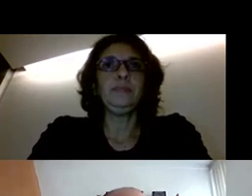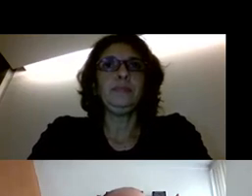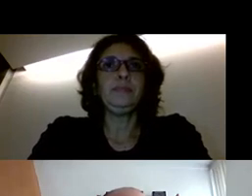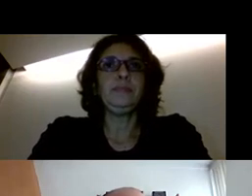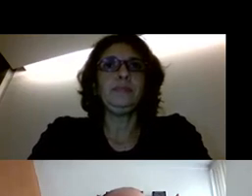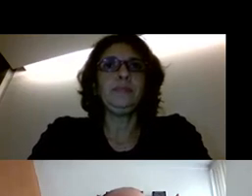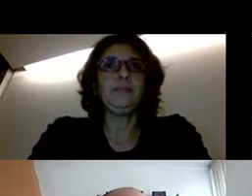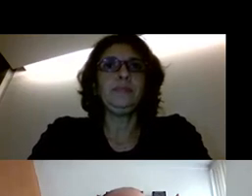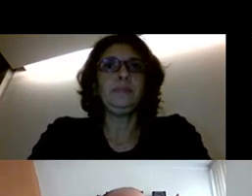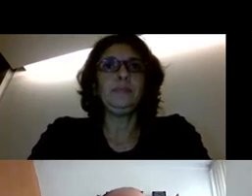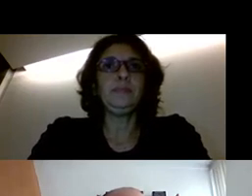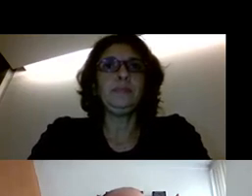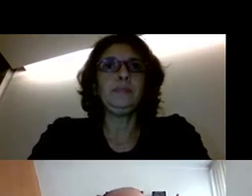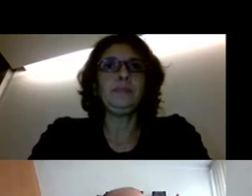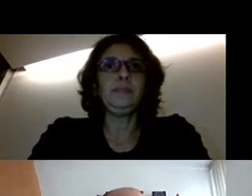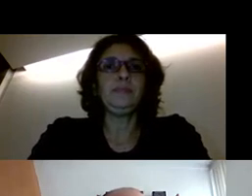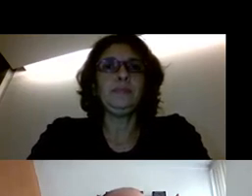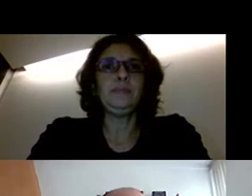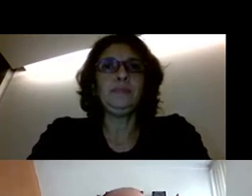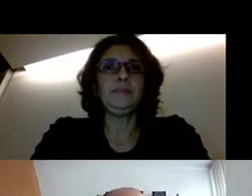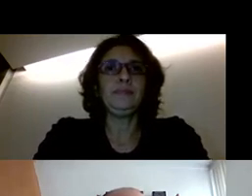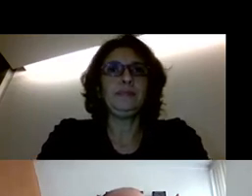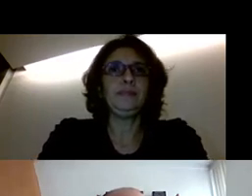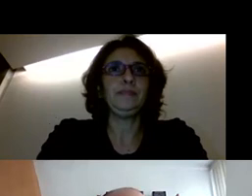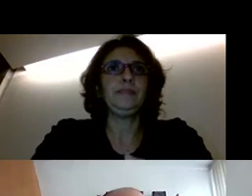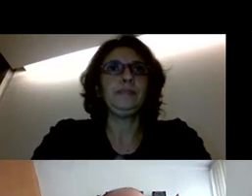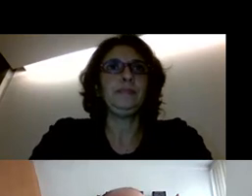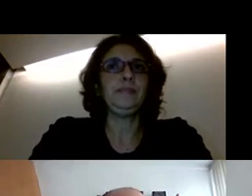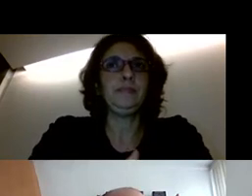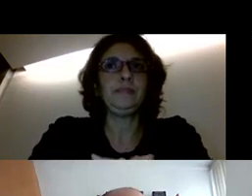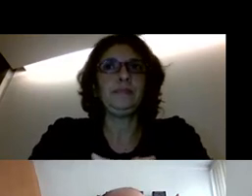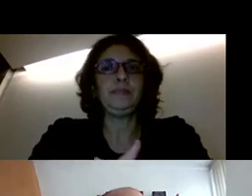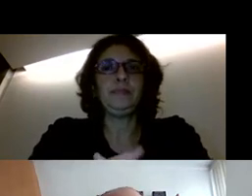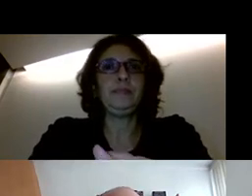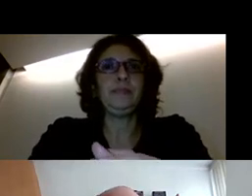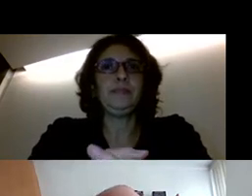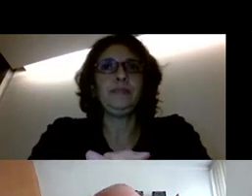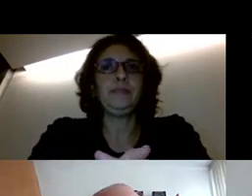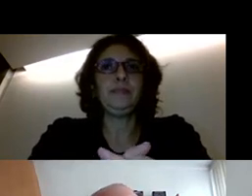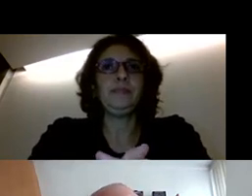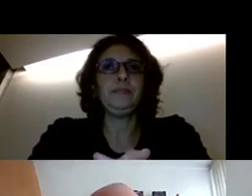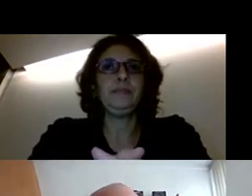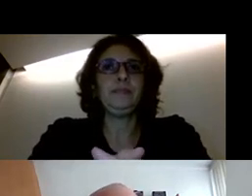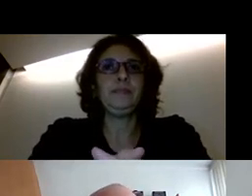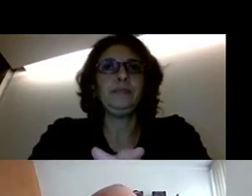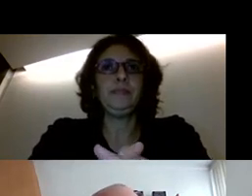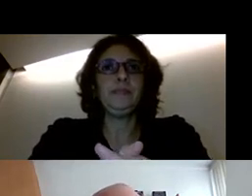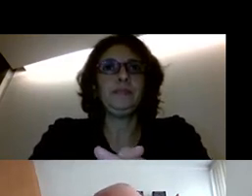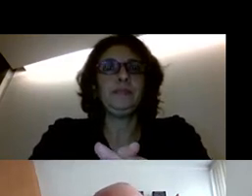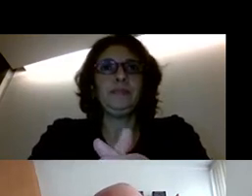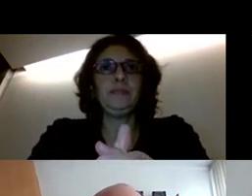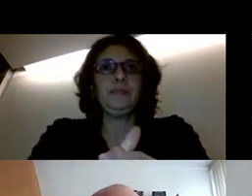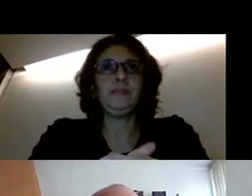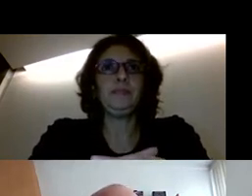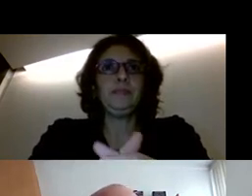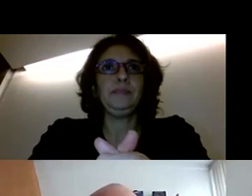a presentar la próxima semana el trabajo de alfabetización académica en el marco del programa Leer para Aprender. Así